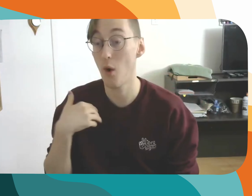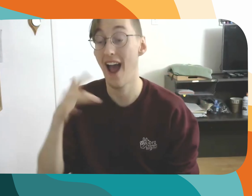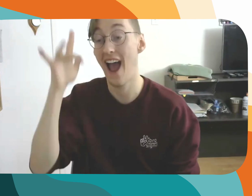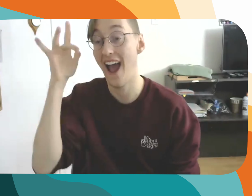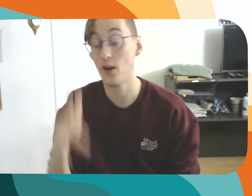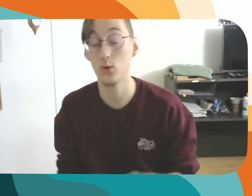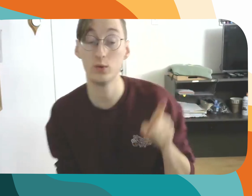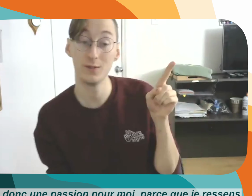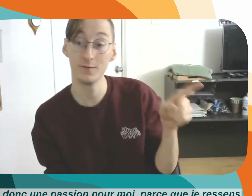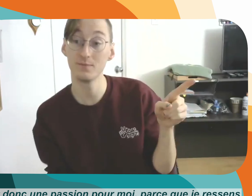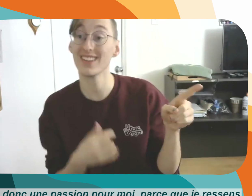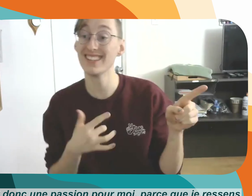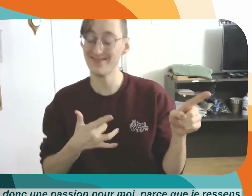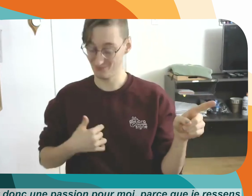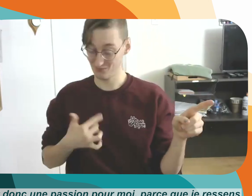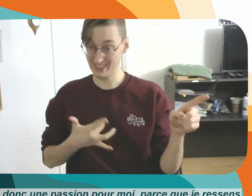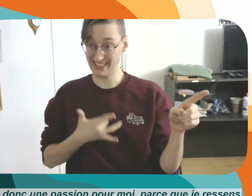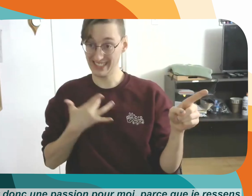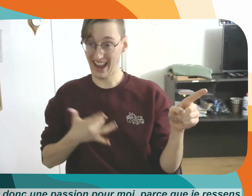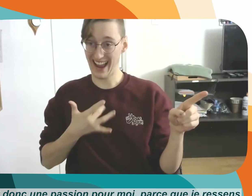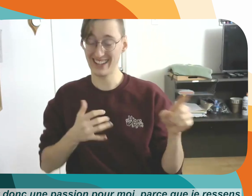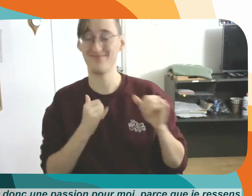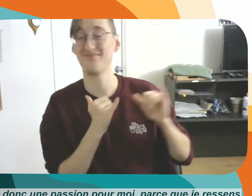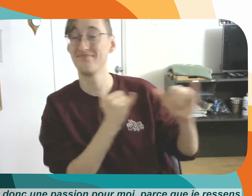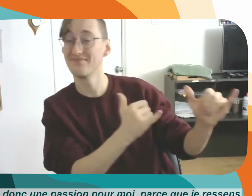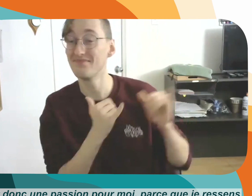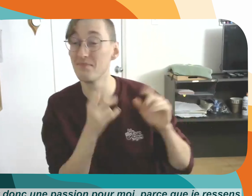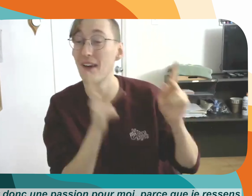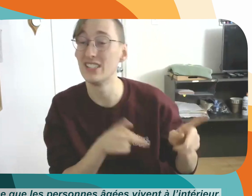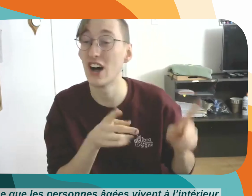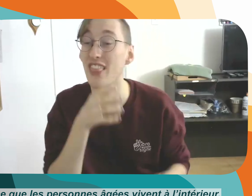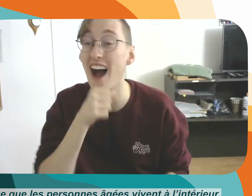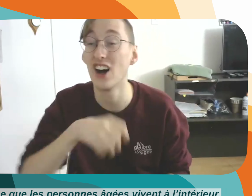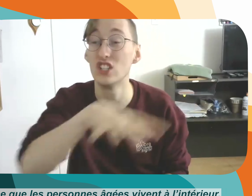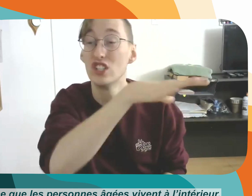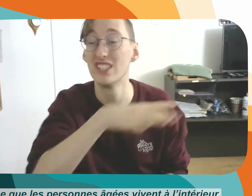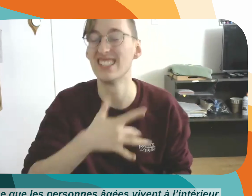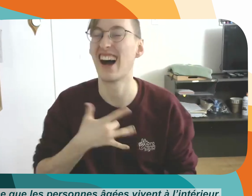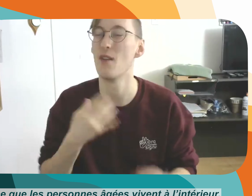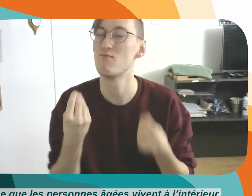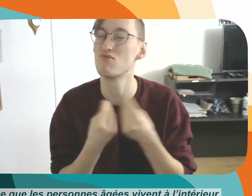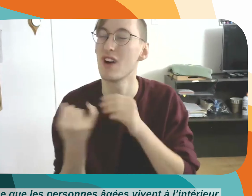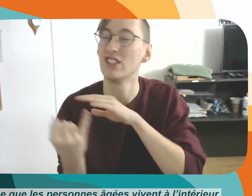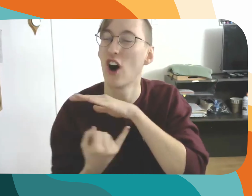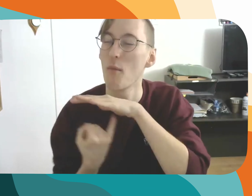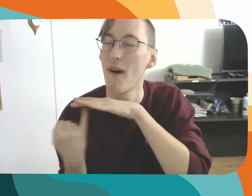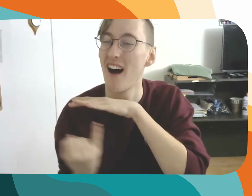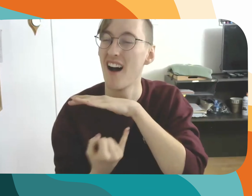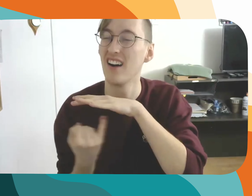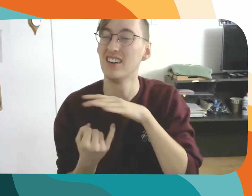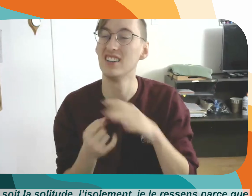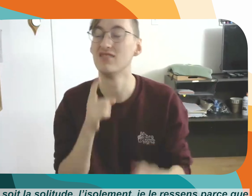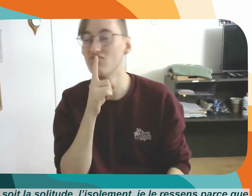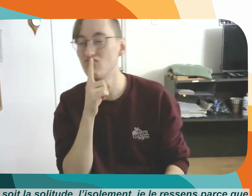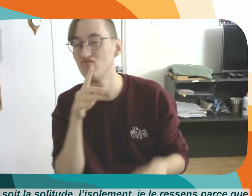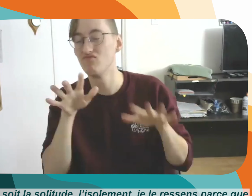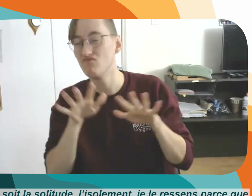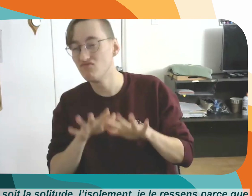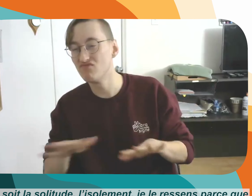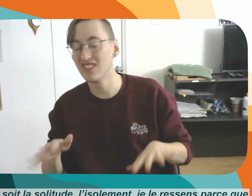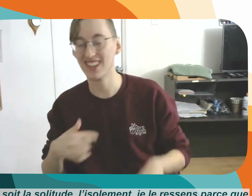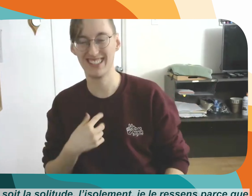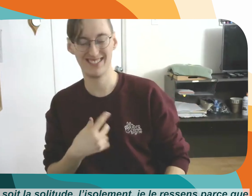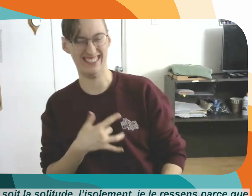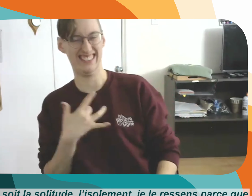l'incarne. C'est donc une passion pour moi, parce que je ressens ce que les personnes âgées vivent à l'intérieur. Que ce soit la